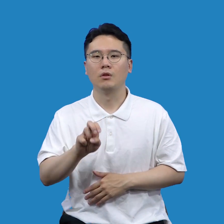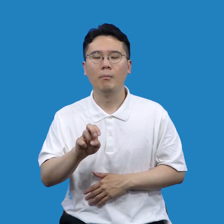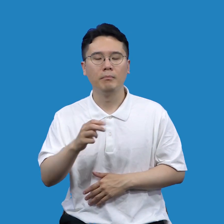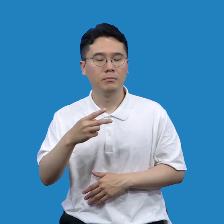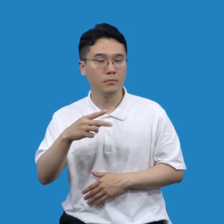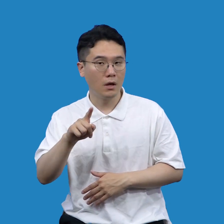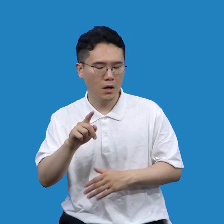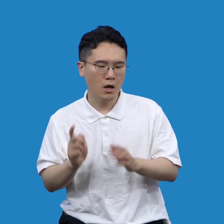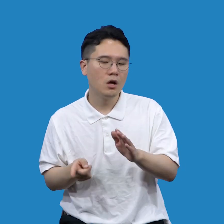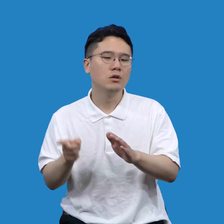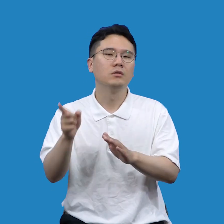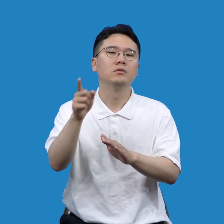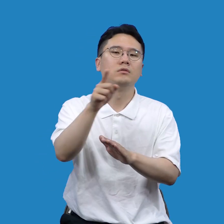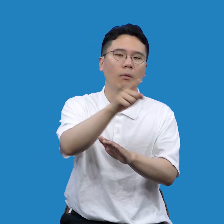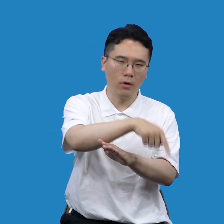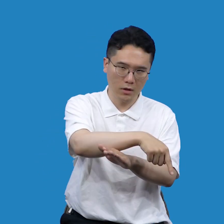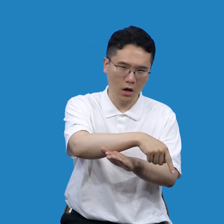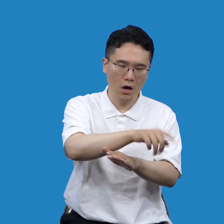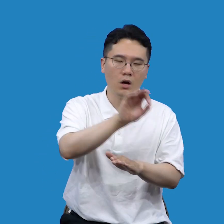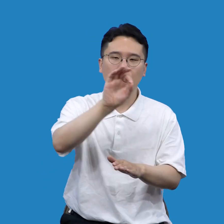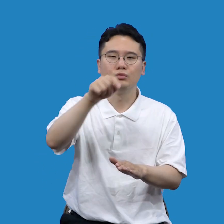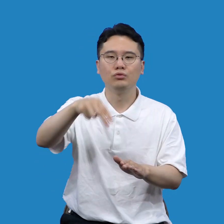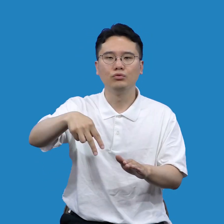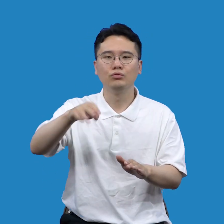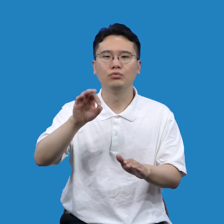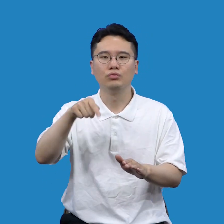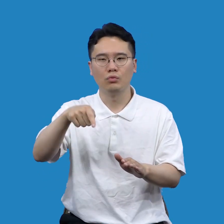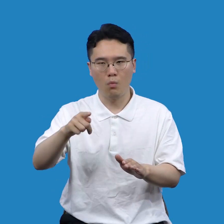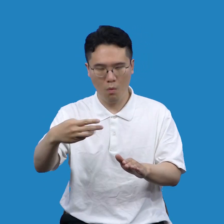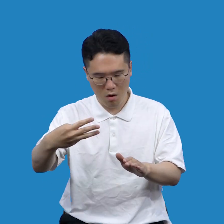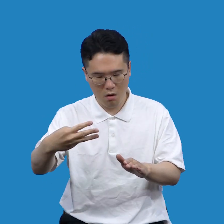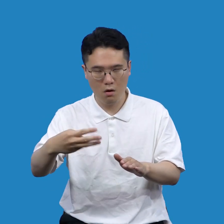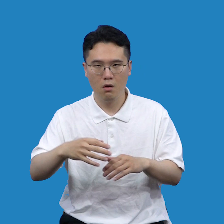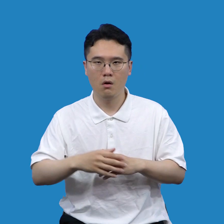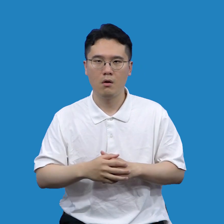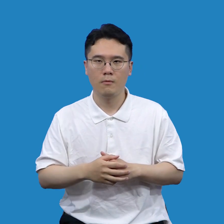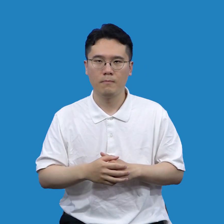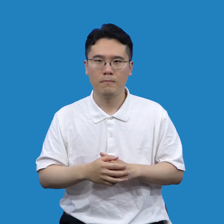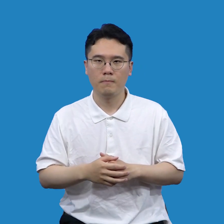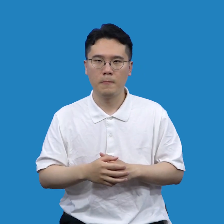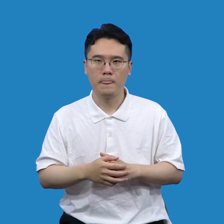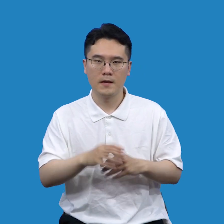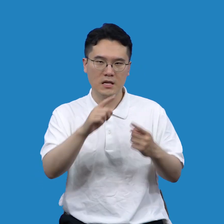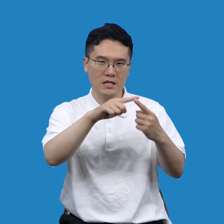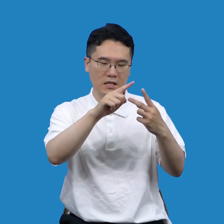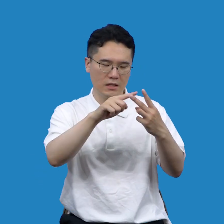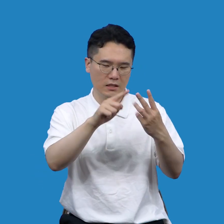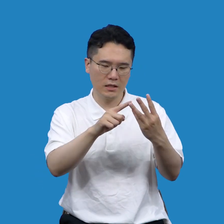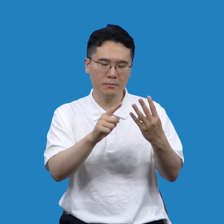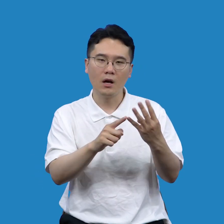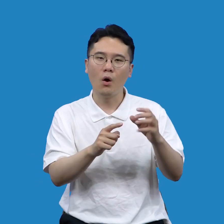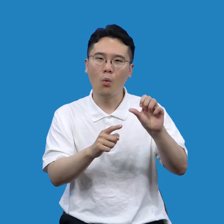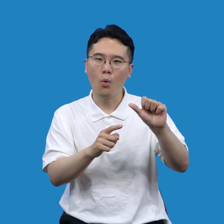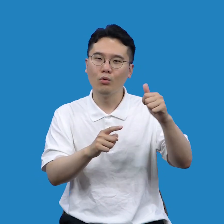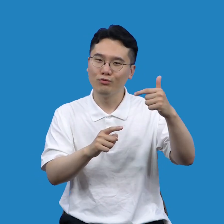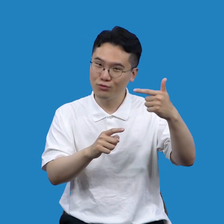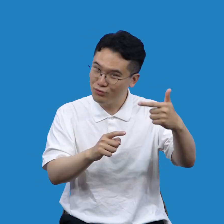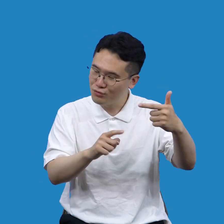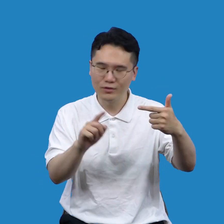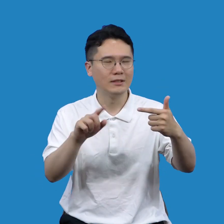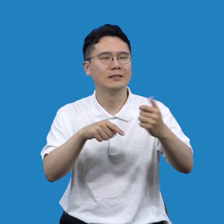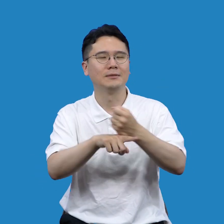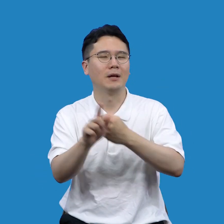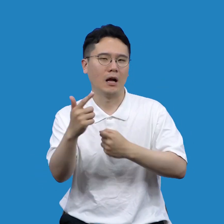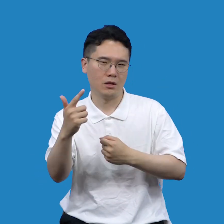바로 유월하리라 이 말입니다. 유월하리라. 6월이 1, 2, 3, 4, 5, 6이 아니죠. 넘어간다 이 말이에요.